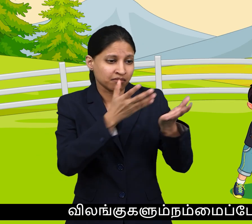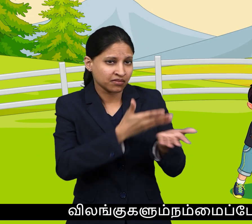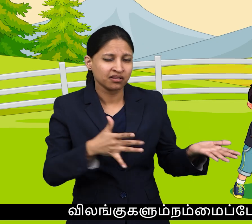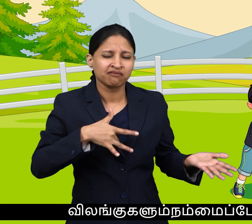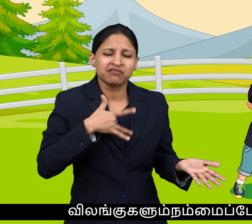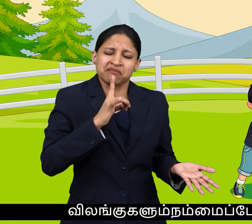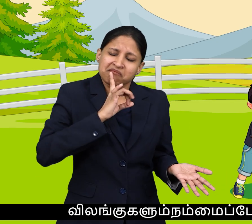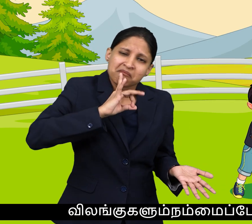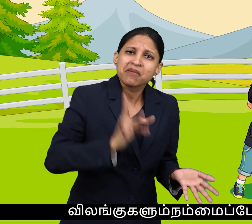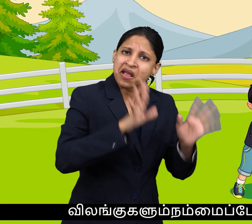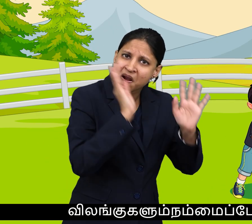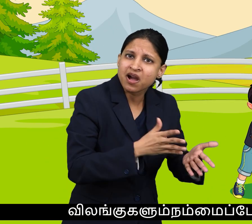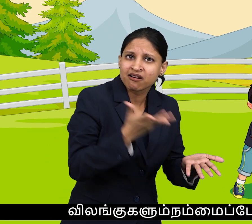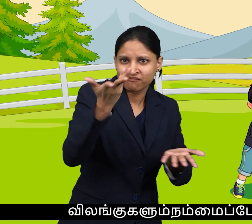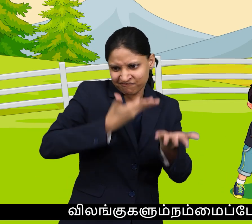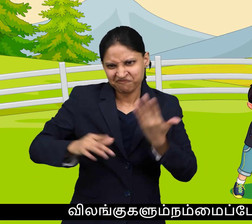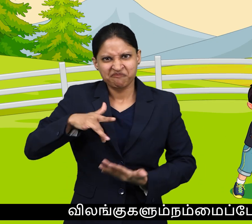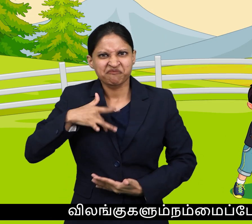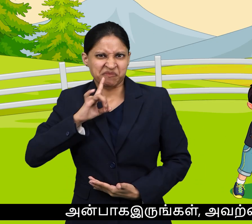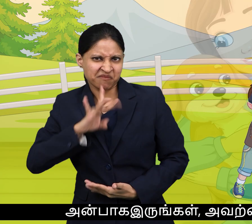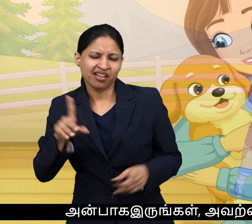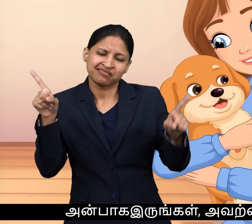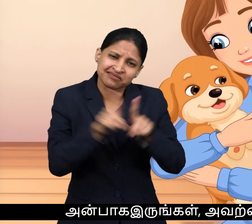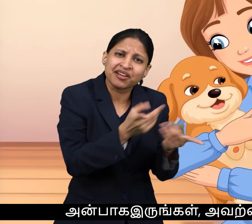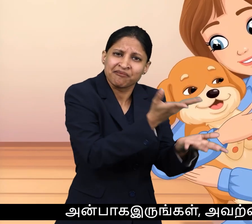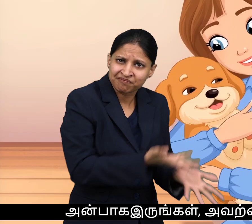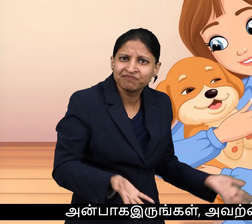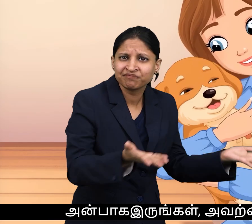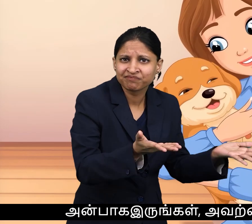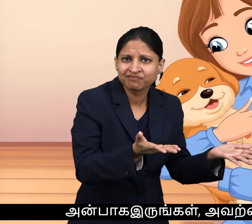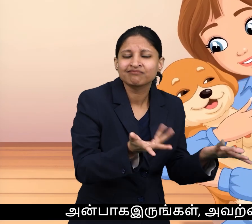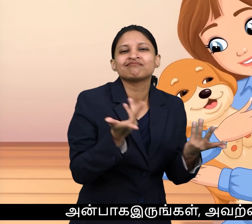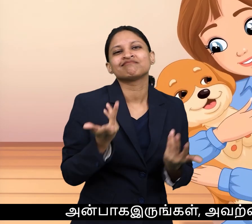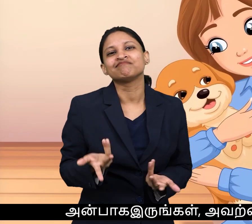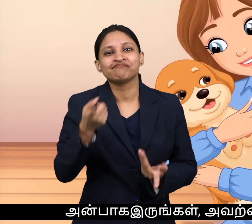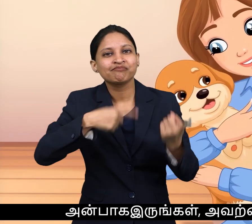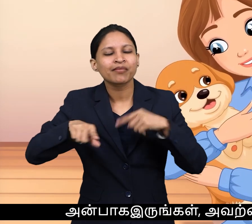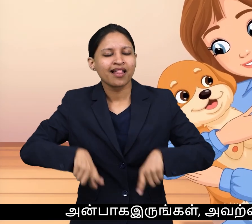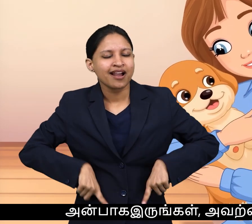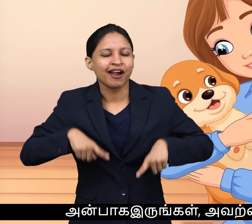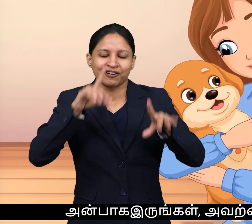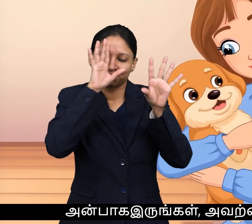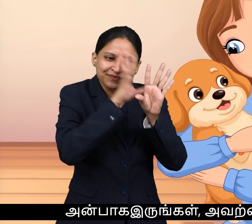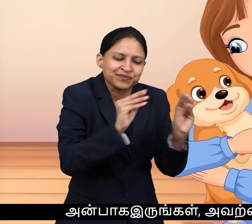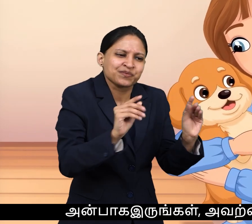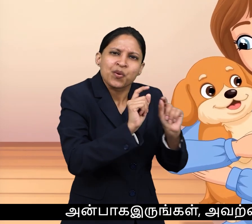விலங்குகளும் நம்மை போலவே வலியை உணருகின்றன. அன்பாக இருங்கள். அவற்றை நிம்மதியாக வாழ விடுங்கள்.